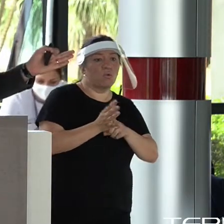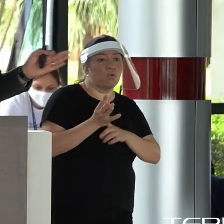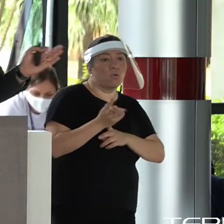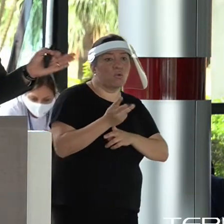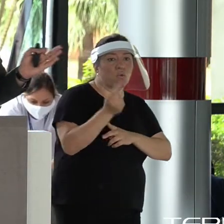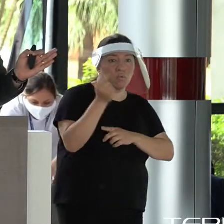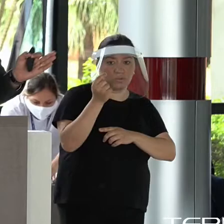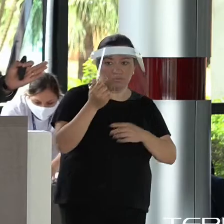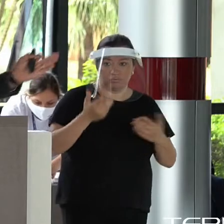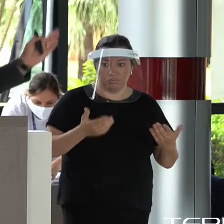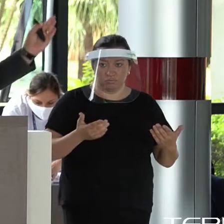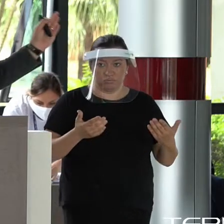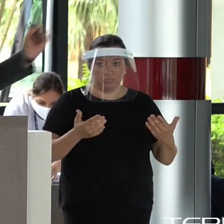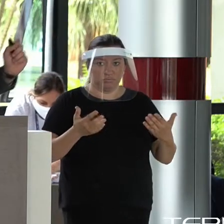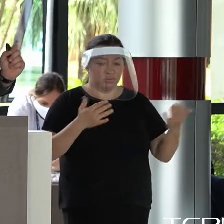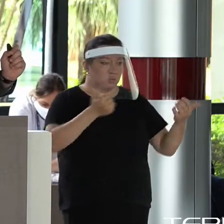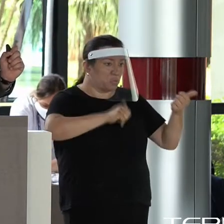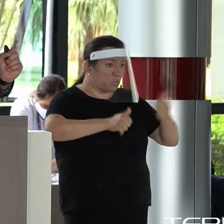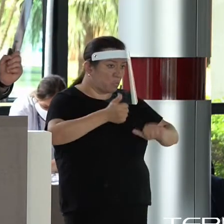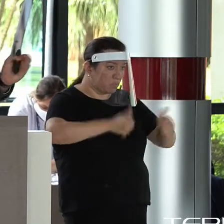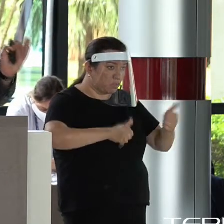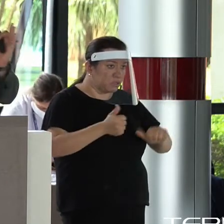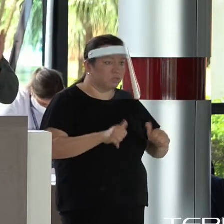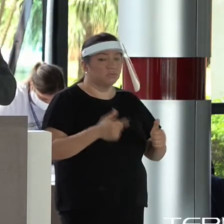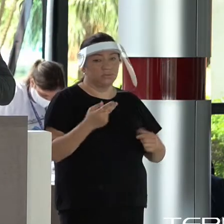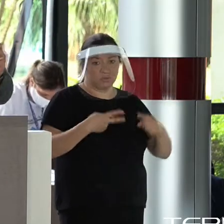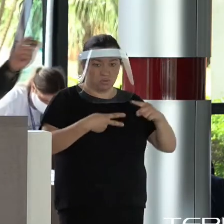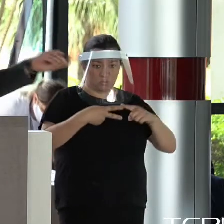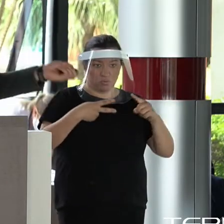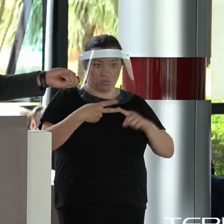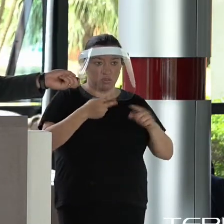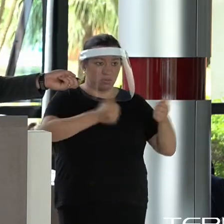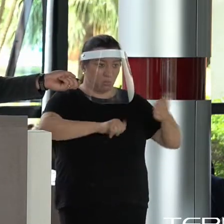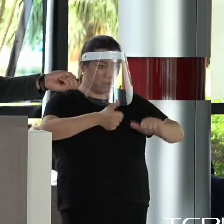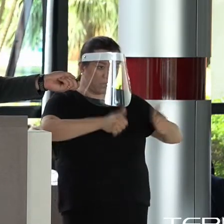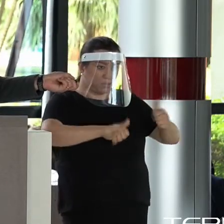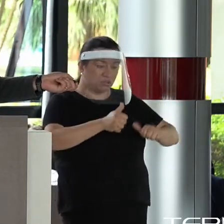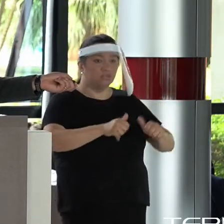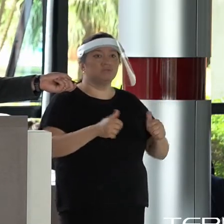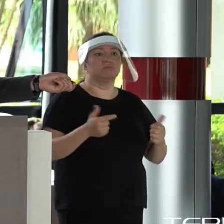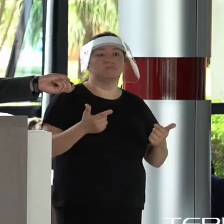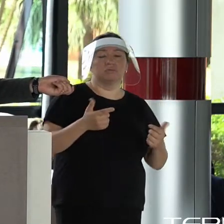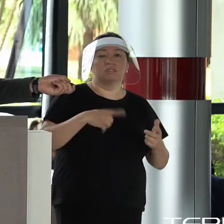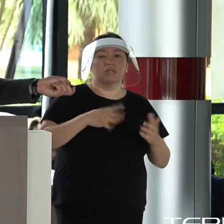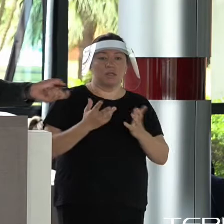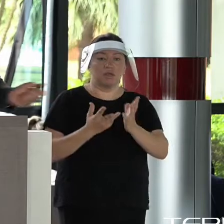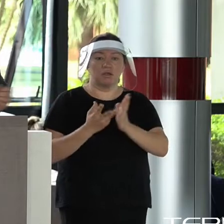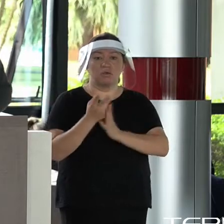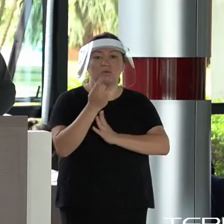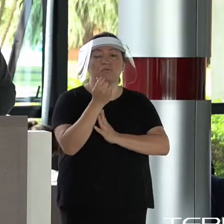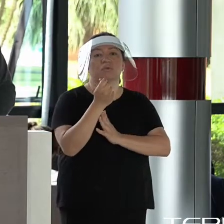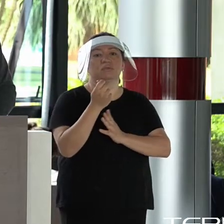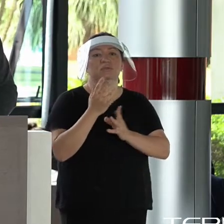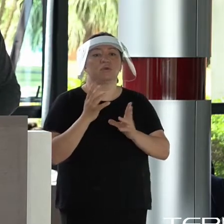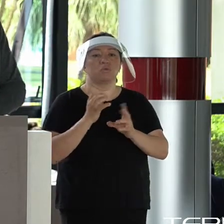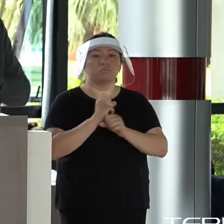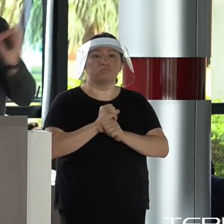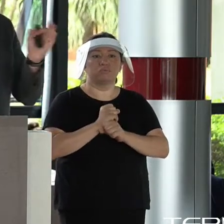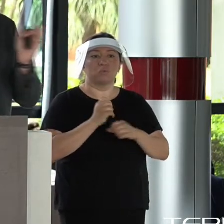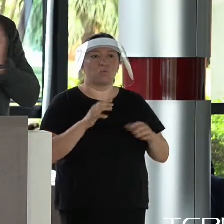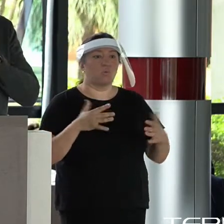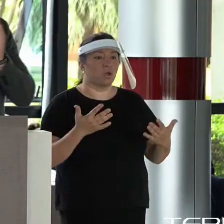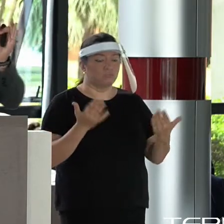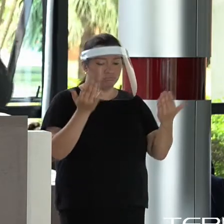se dividem aqui ainda, termografia qualitativa em passiva e termografia quantitativa em passiva e ativa.